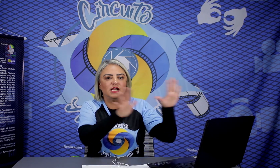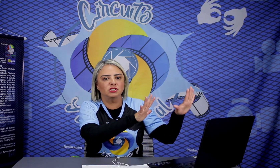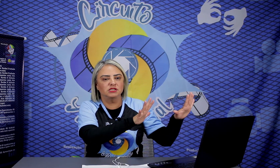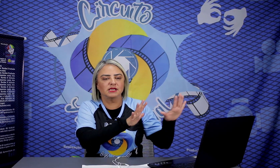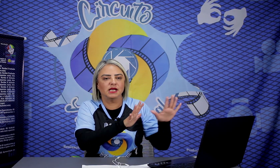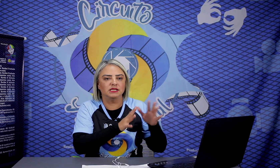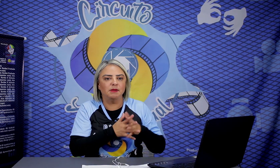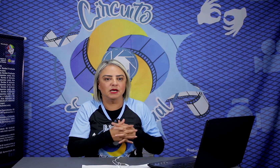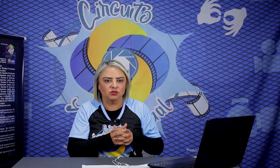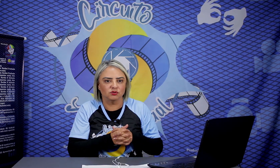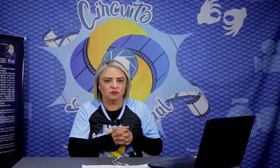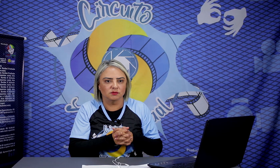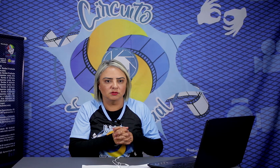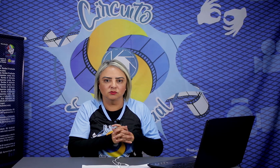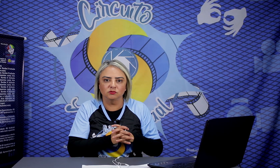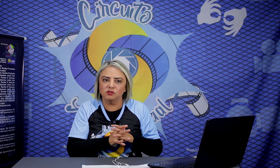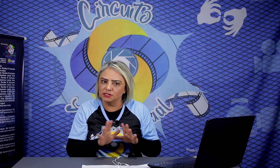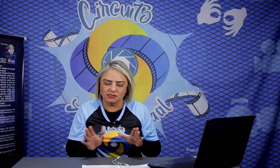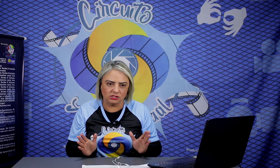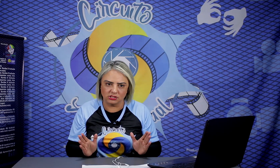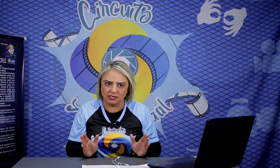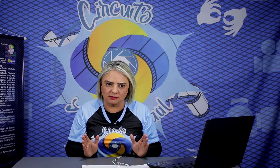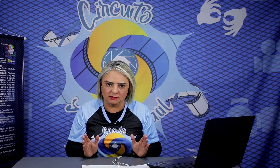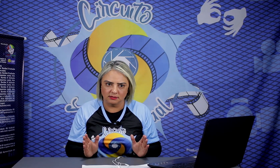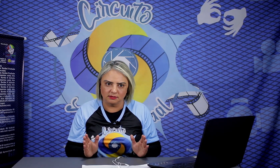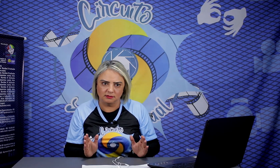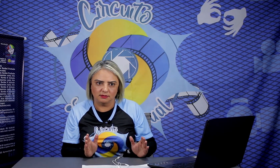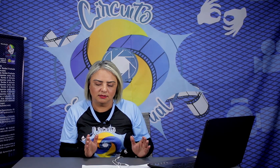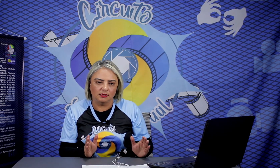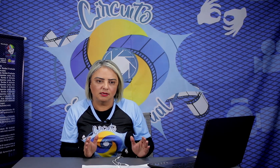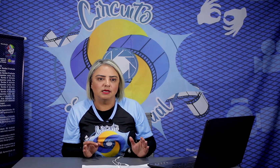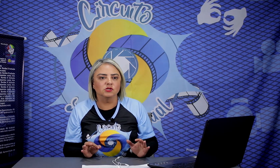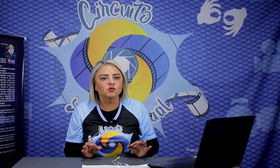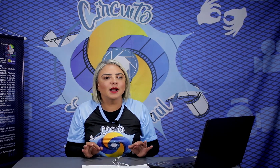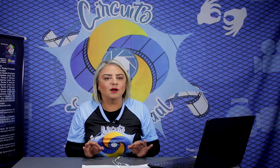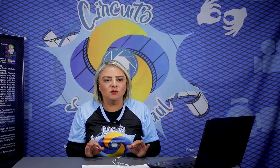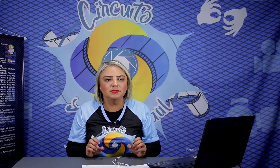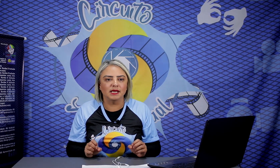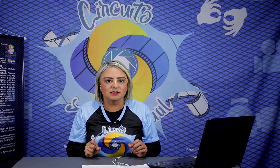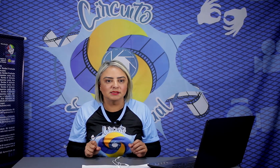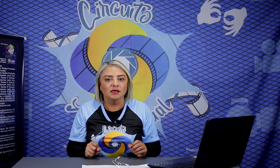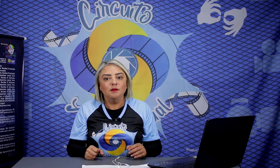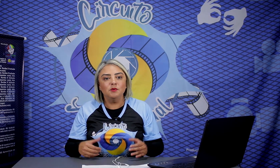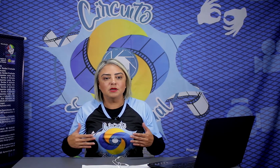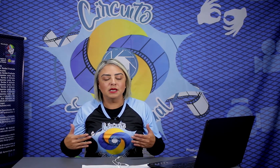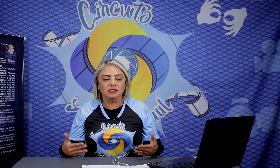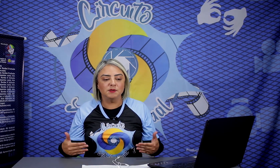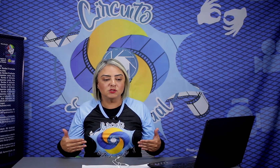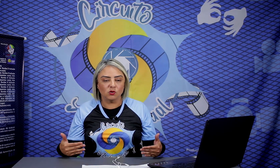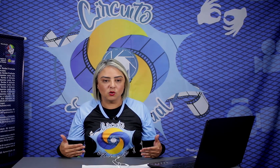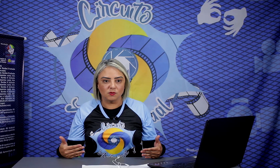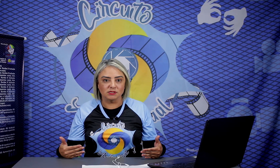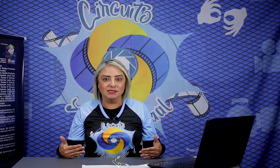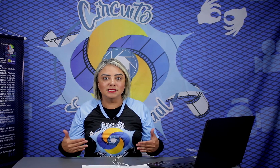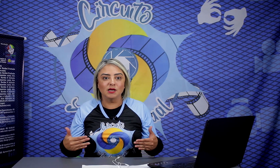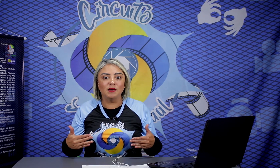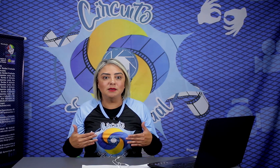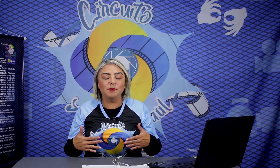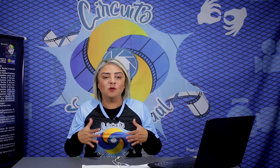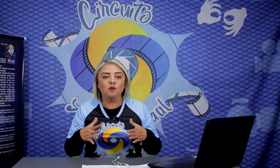gente escada abaixo. E eu não estou sendo exagerada. Isso acontece, porque as pessoas estão ali para